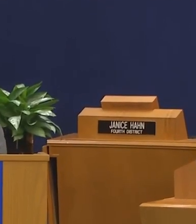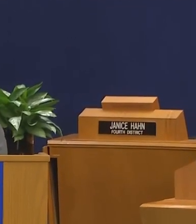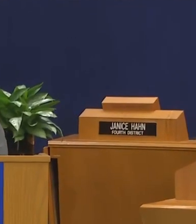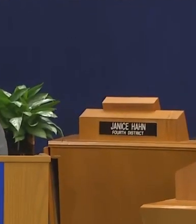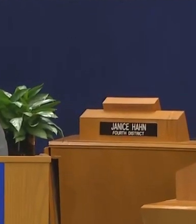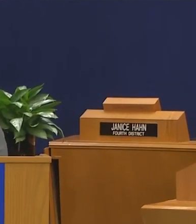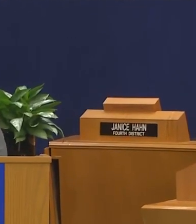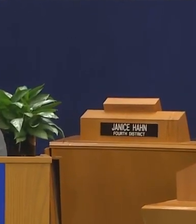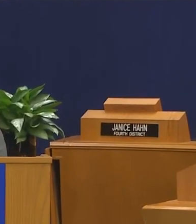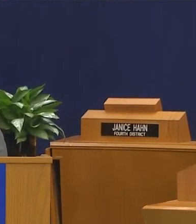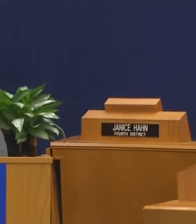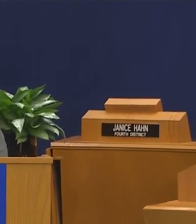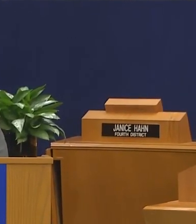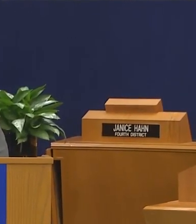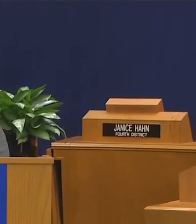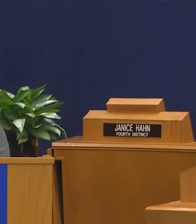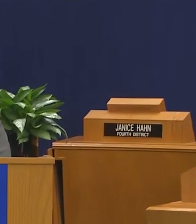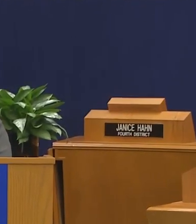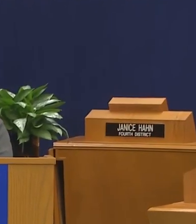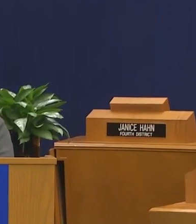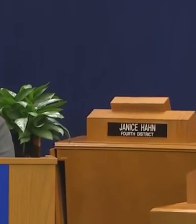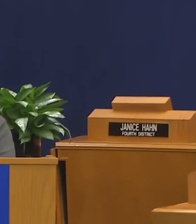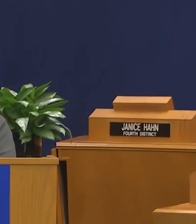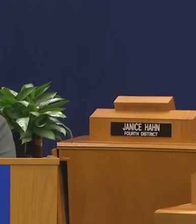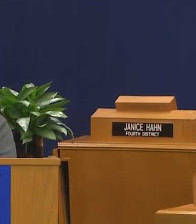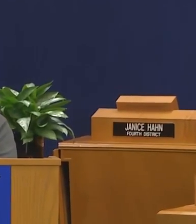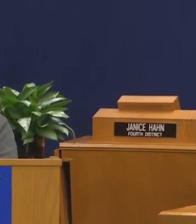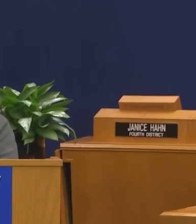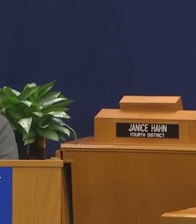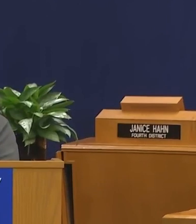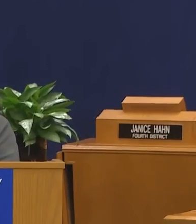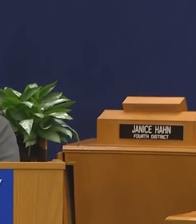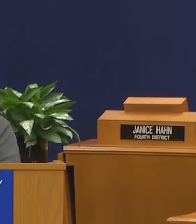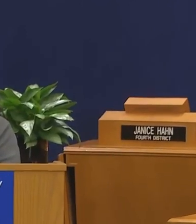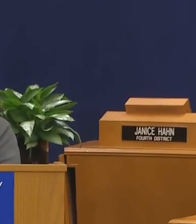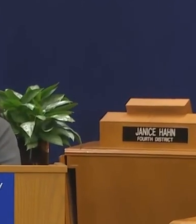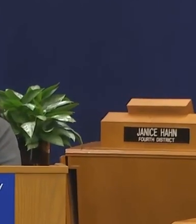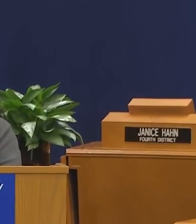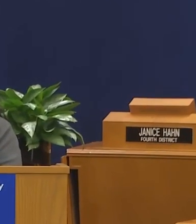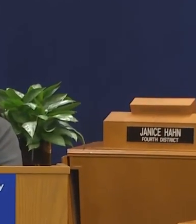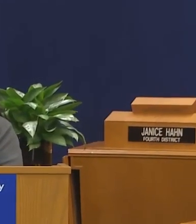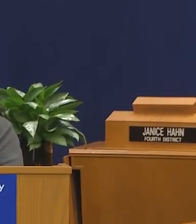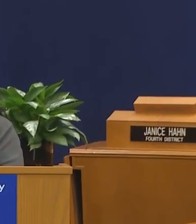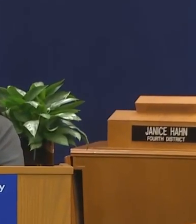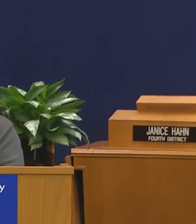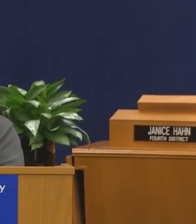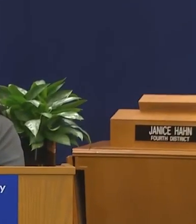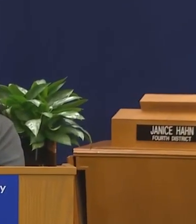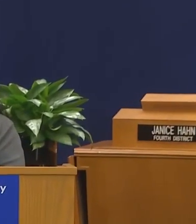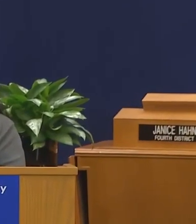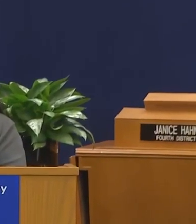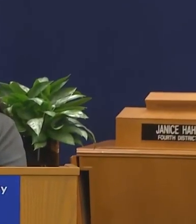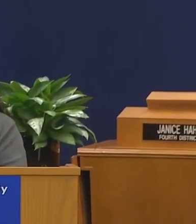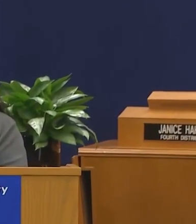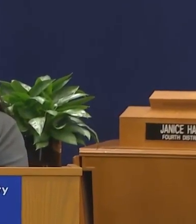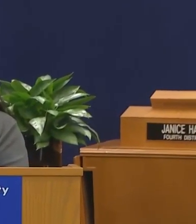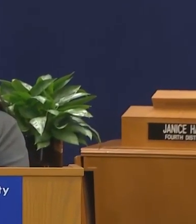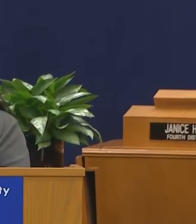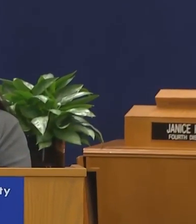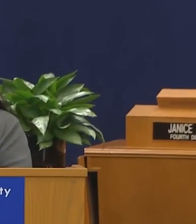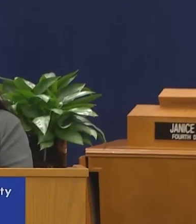Բարի օր բոլորիդ։ Շնորհակալ գուզեմ հայտնել այդ բոլոր Los Angeles County Department-ին, ղեկավարներուն